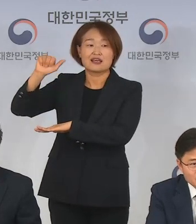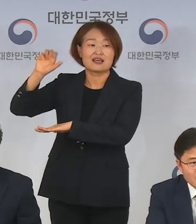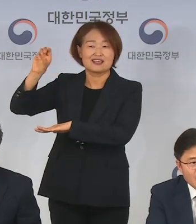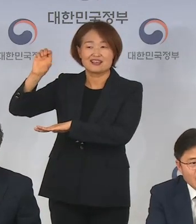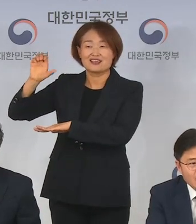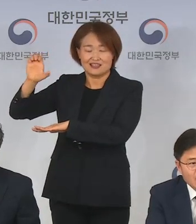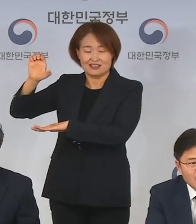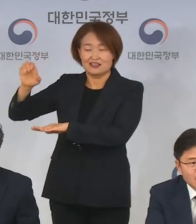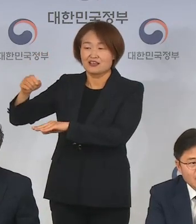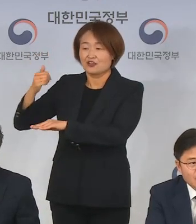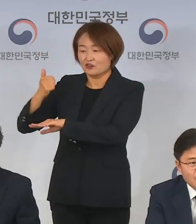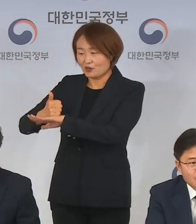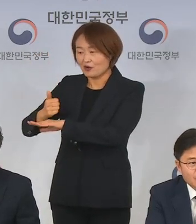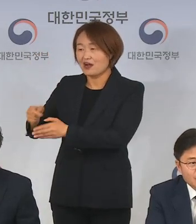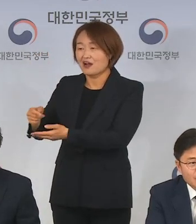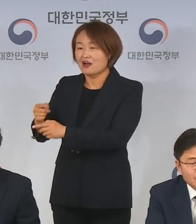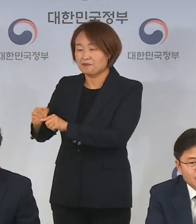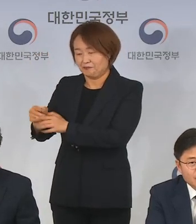넘긴 상태입니다.